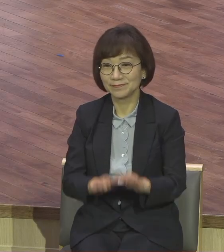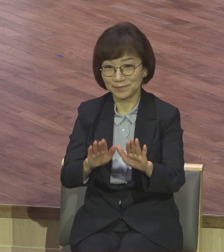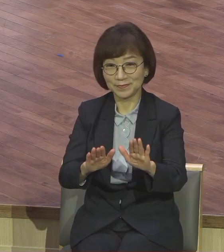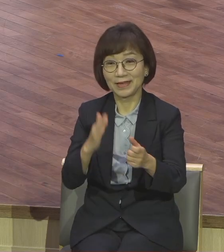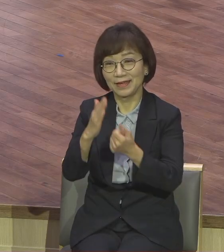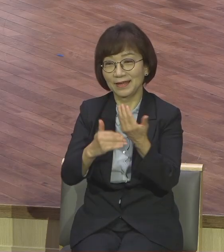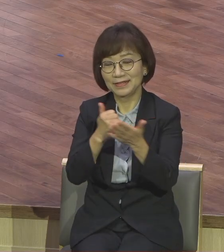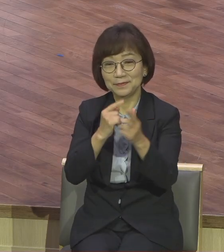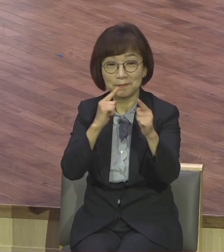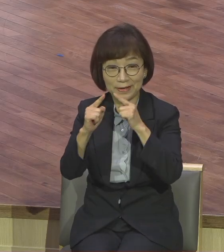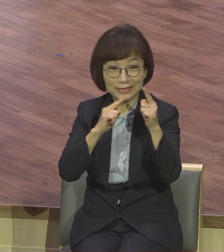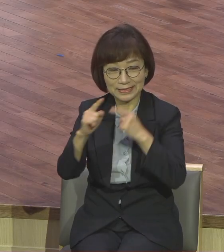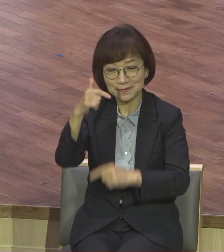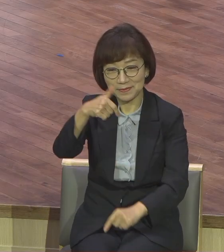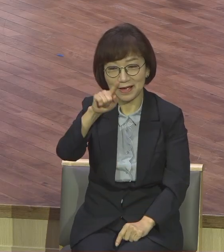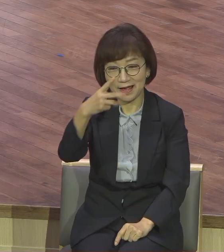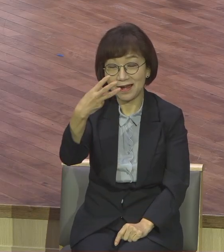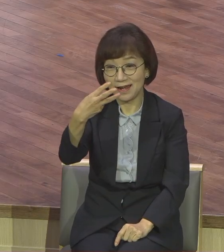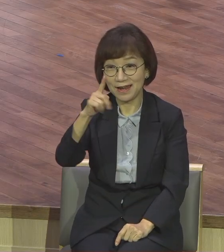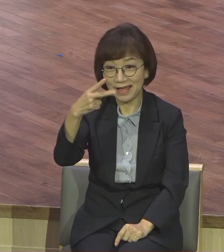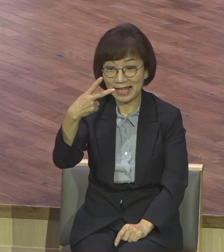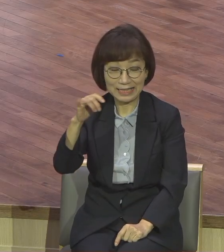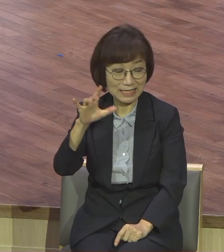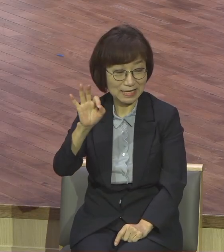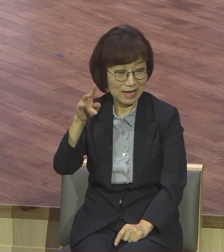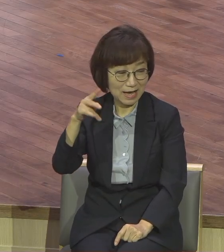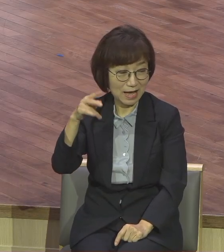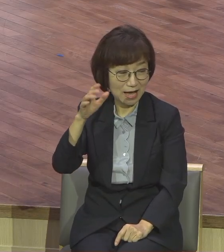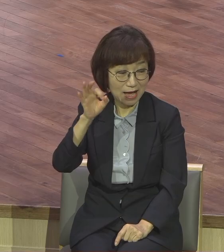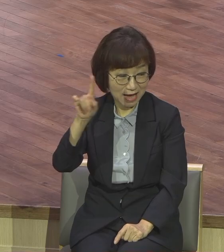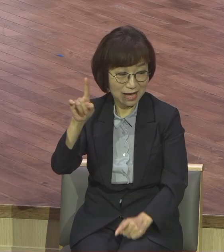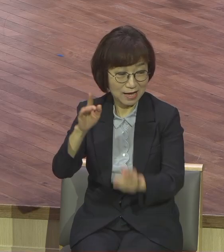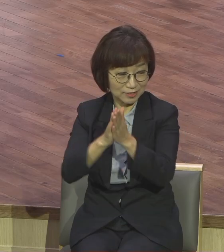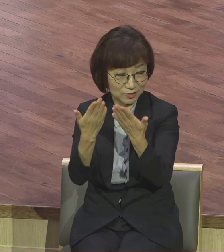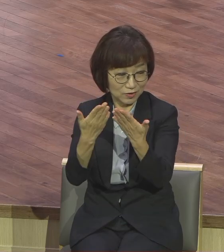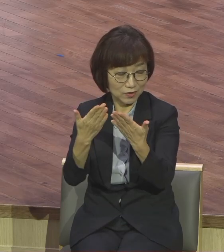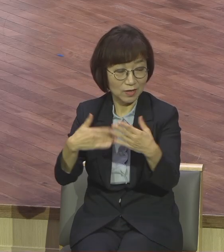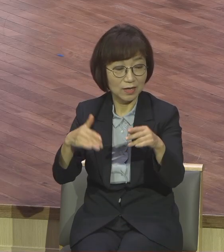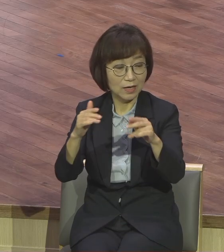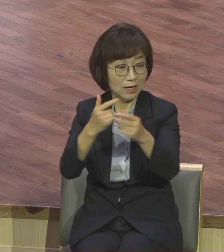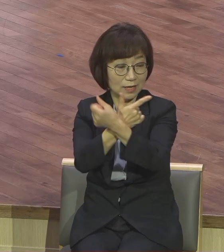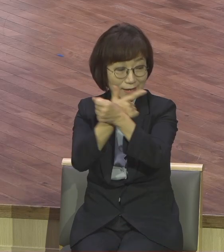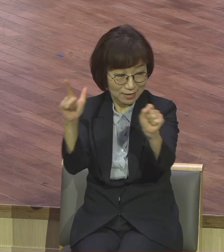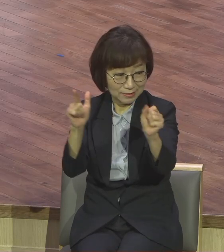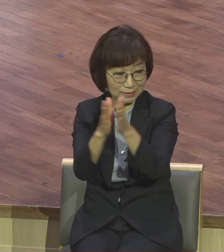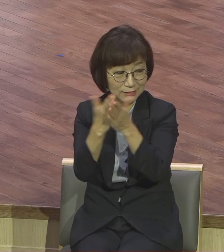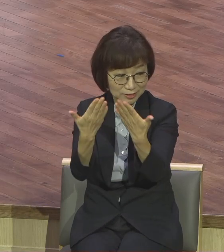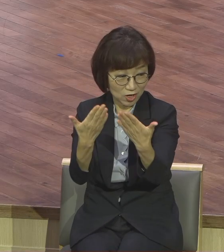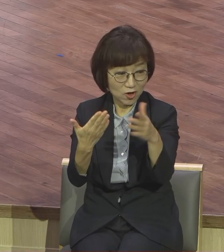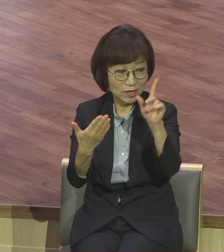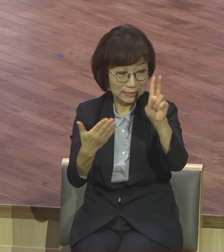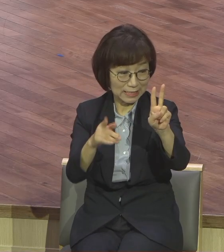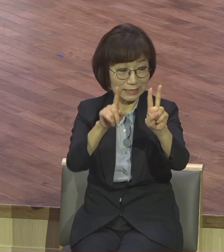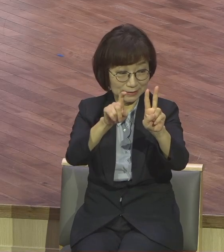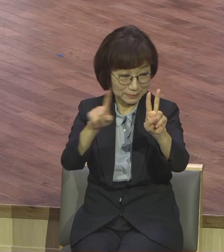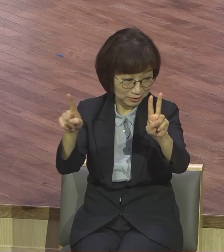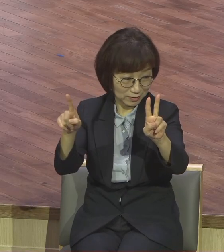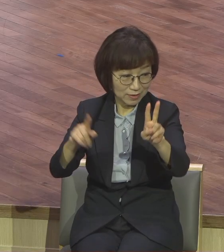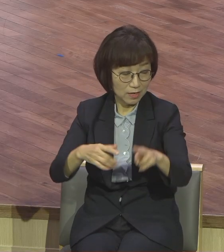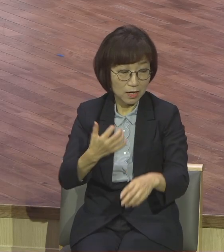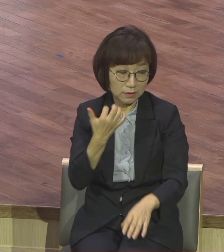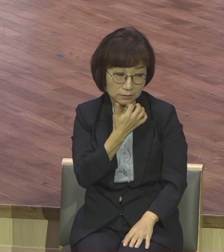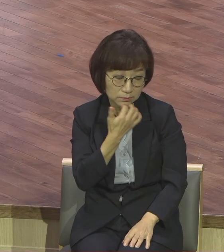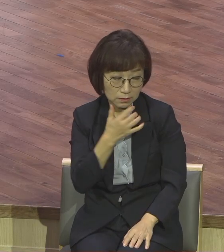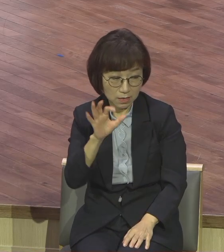오늘 은혜받고 성취를 하나님의 말씀은 갈라디아서 2장 11절에서 20절까지의 말씀입니다. 게바가 안디옥에 이르렀을